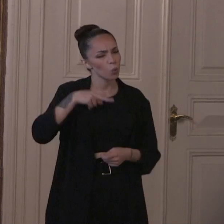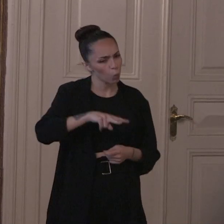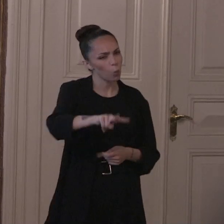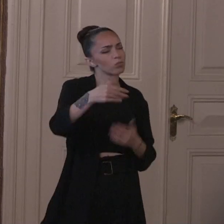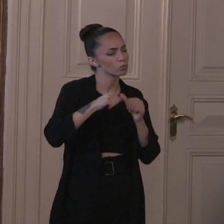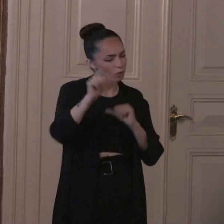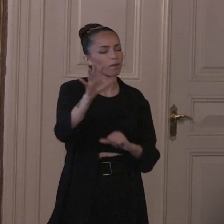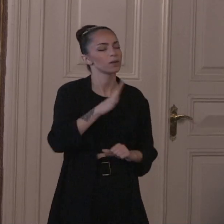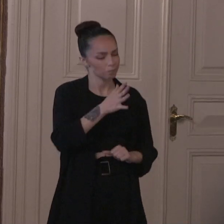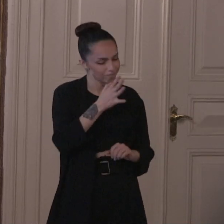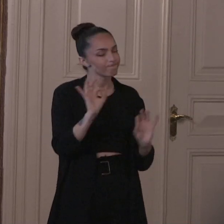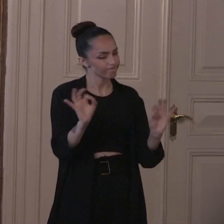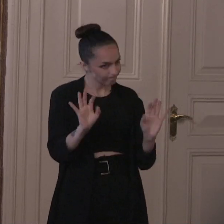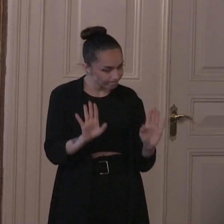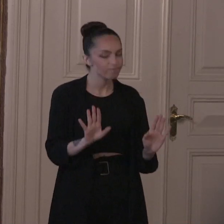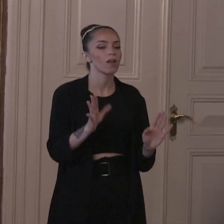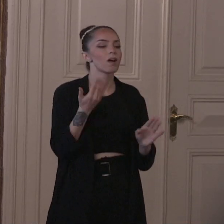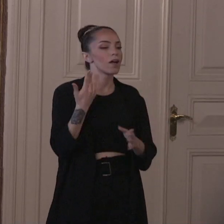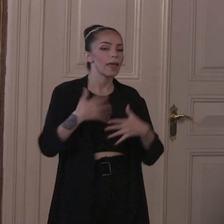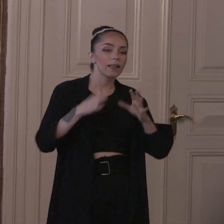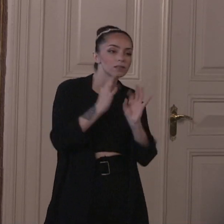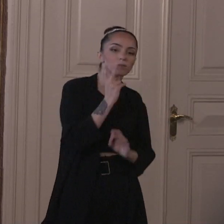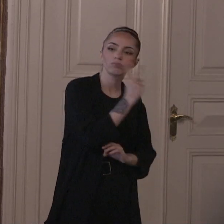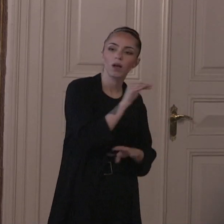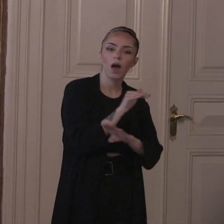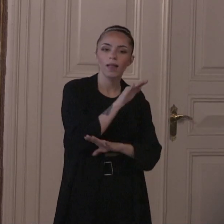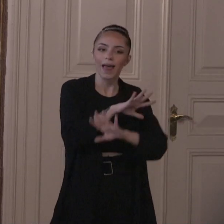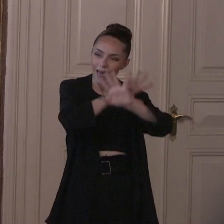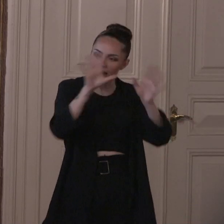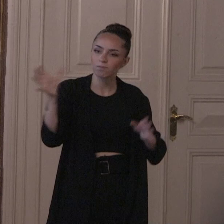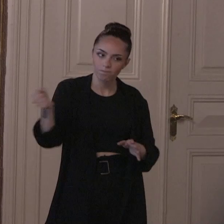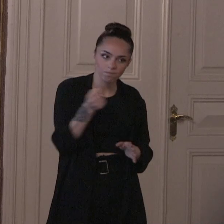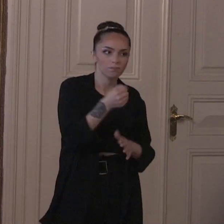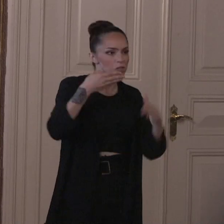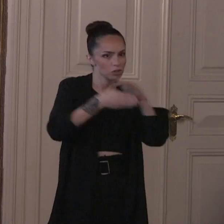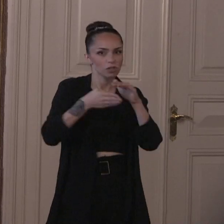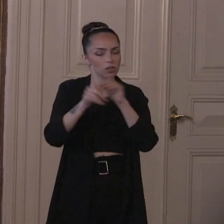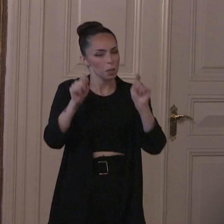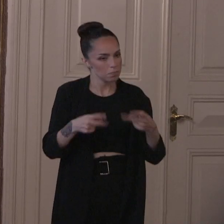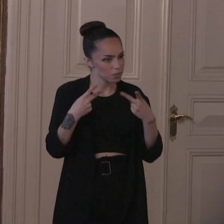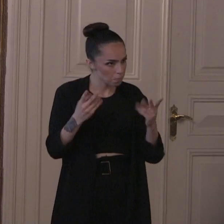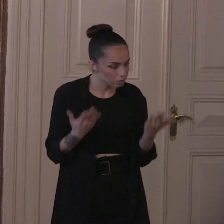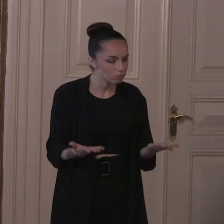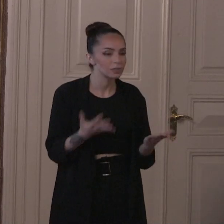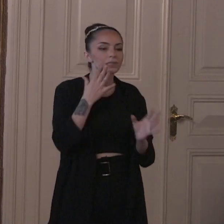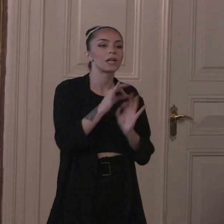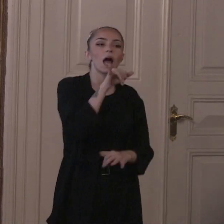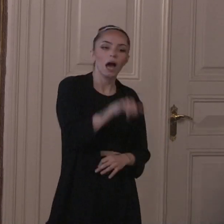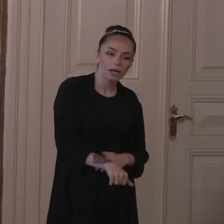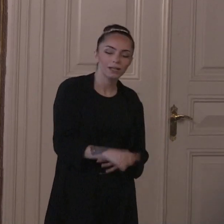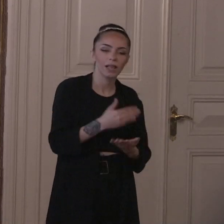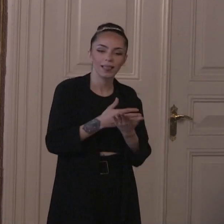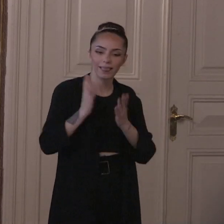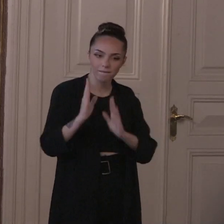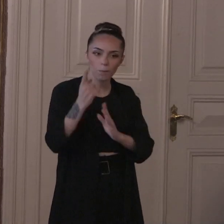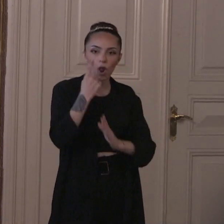biliyoruz. Engellilerin hayatın her alanına dahil edilmesi, insan haklarının, sürdürülebilir kalkınmanın ve barış